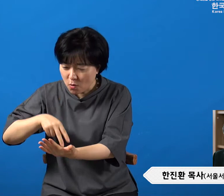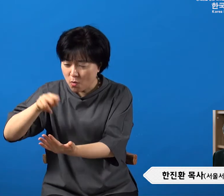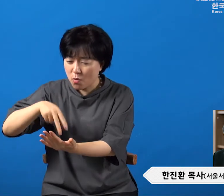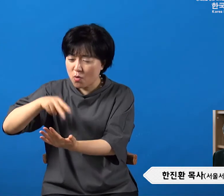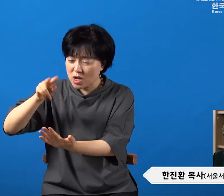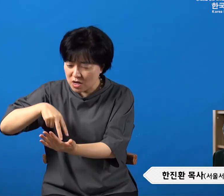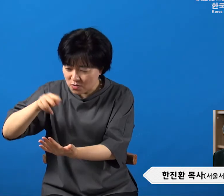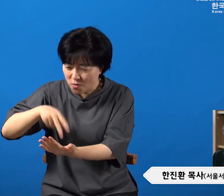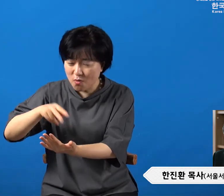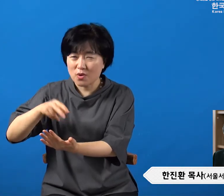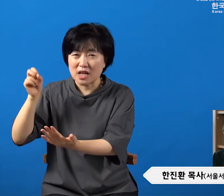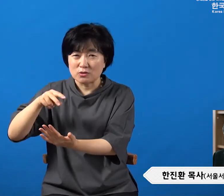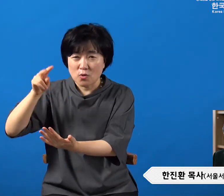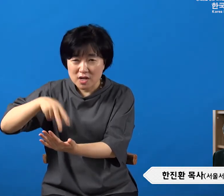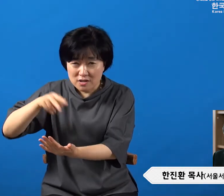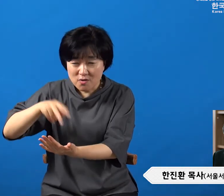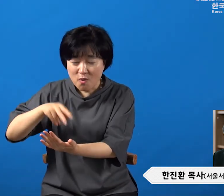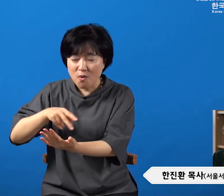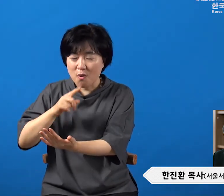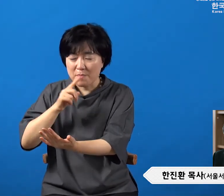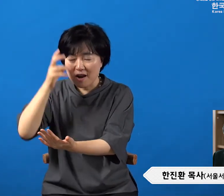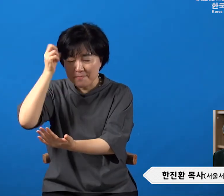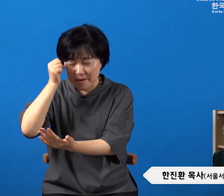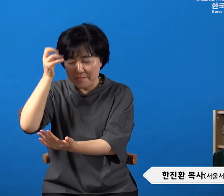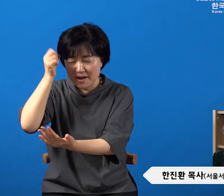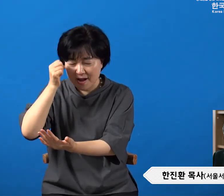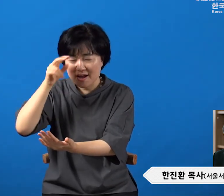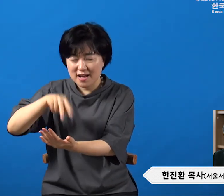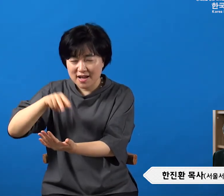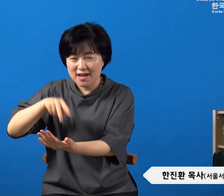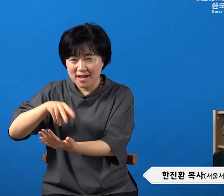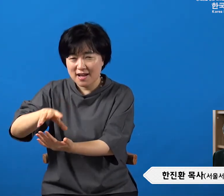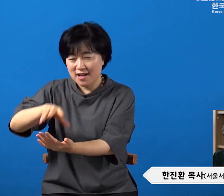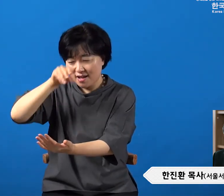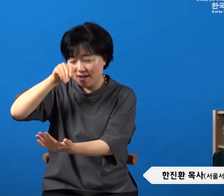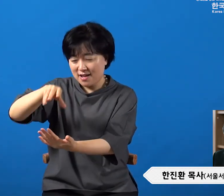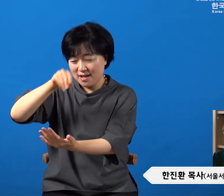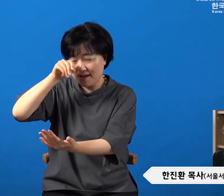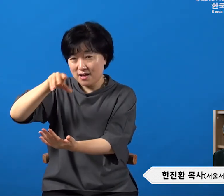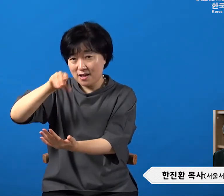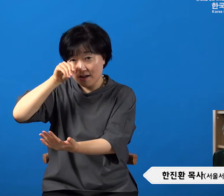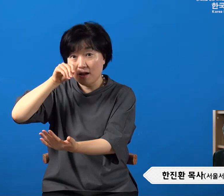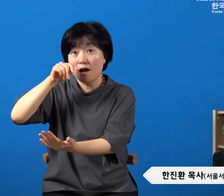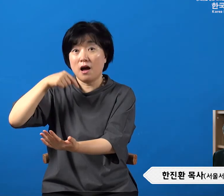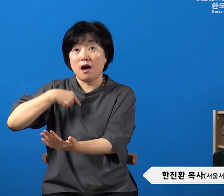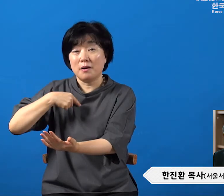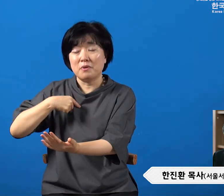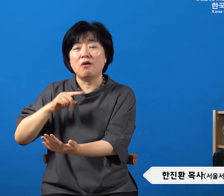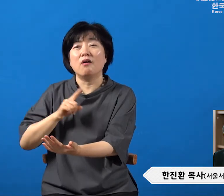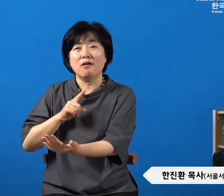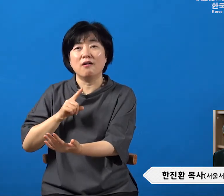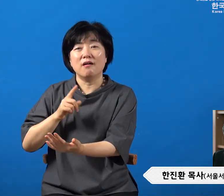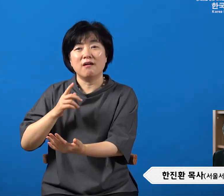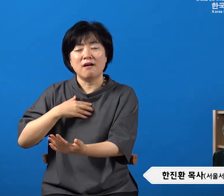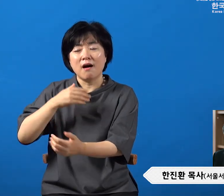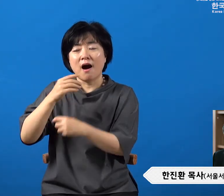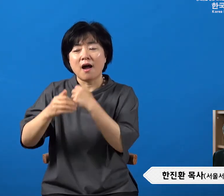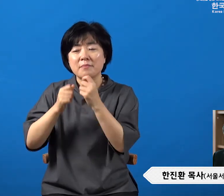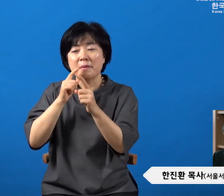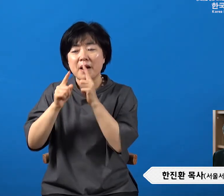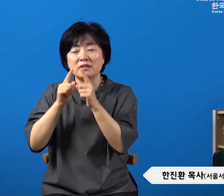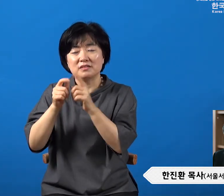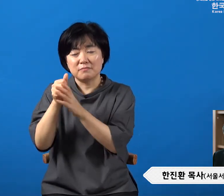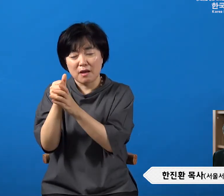읽고 계속 묵상도 하고 암송도 하고 그렇게 하면 어떻게 될까요? 말씀에